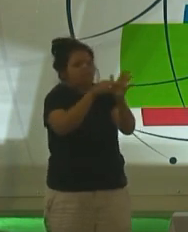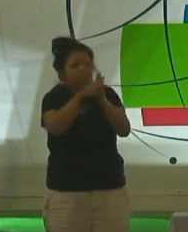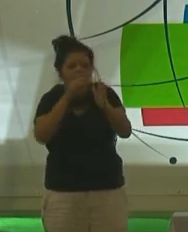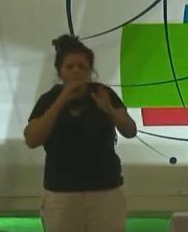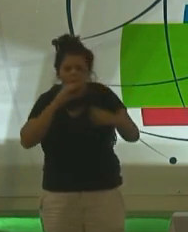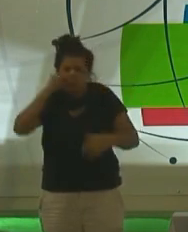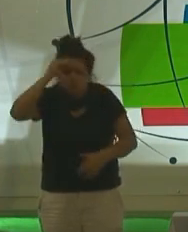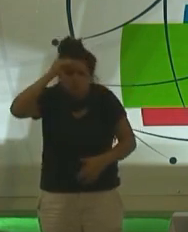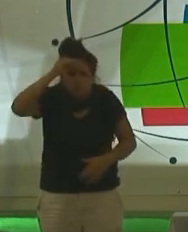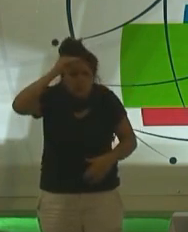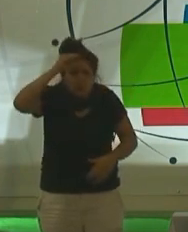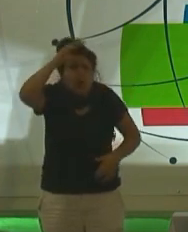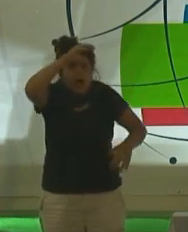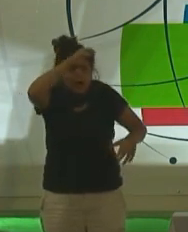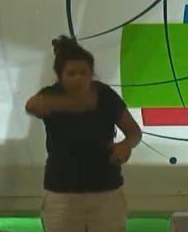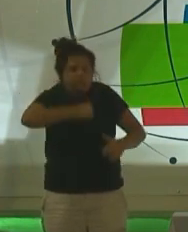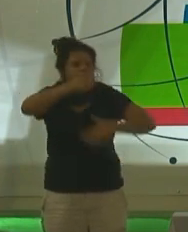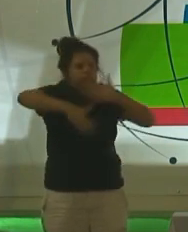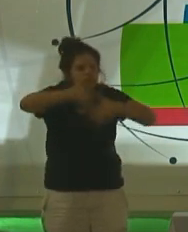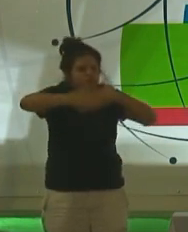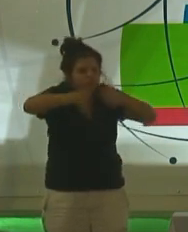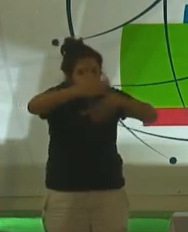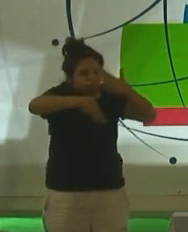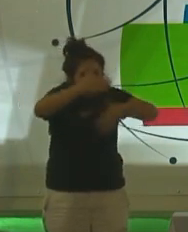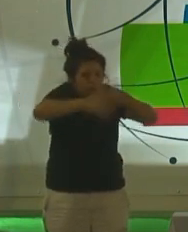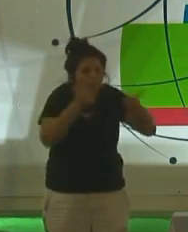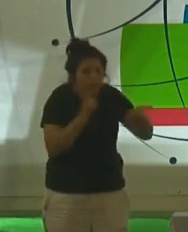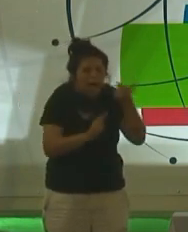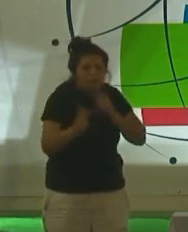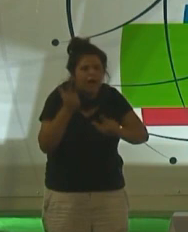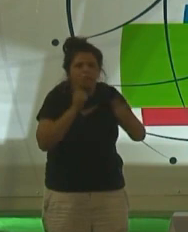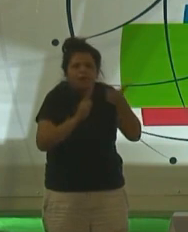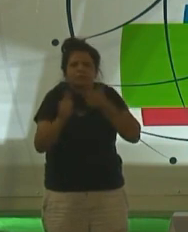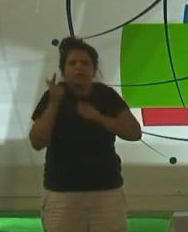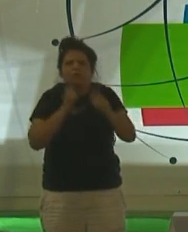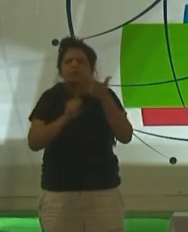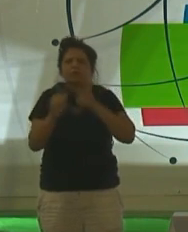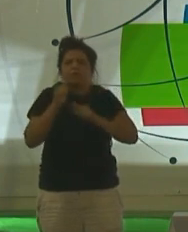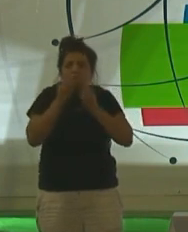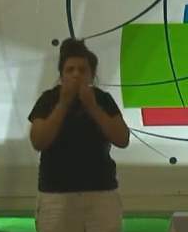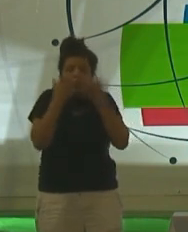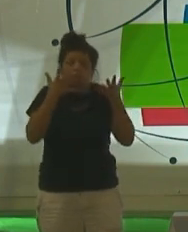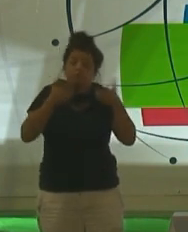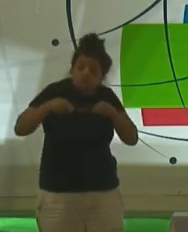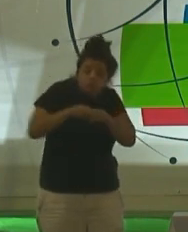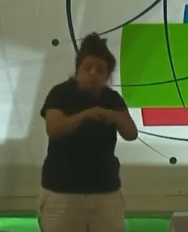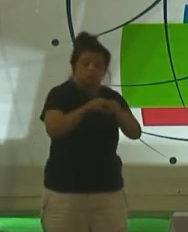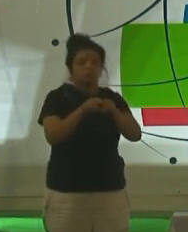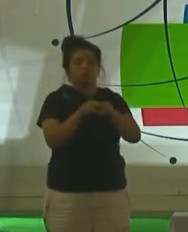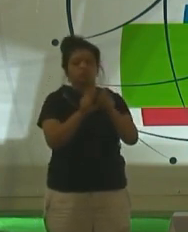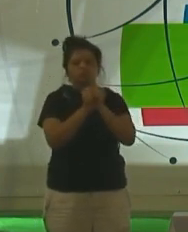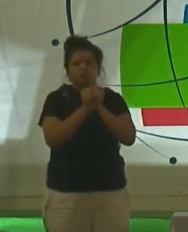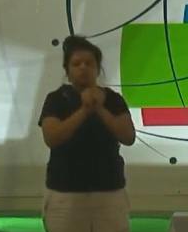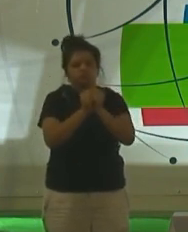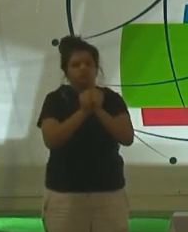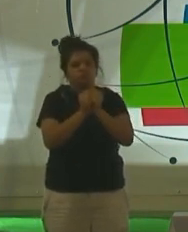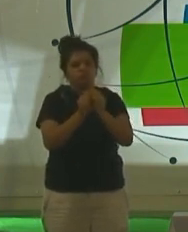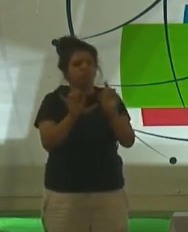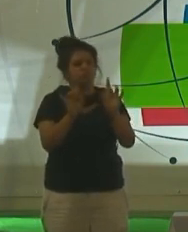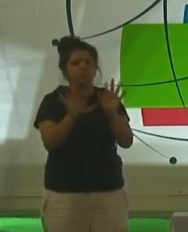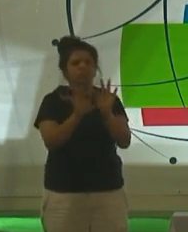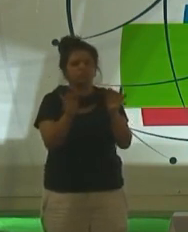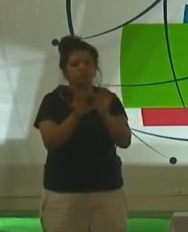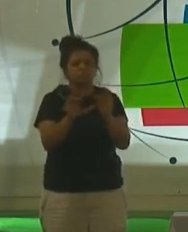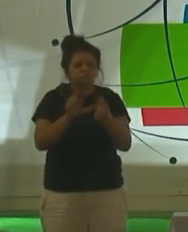requer a capacidade de querer mostrar-se receptivo ao outro para agir em conjunto. Não só agir em conjunto com